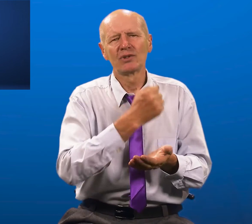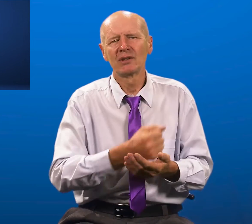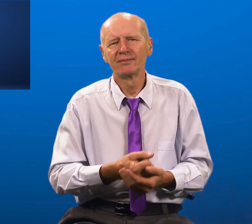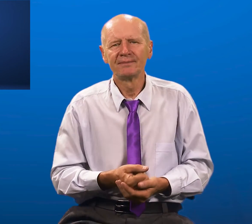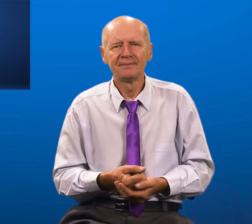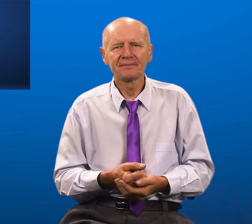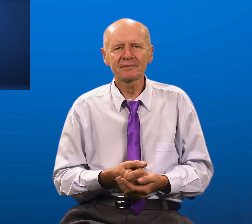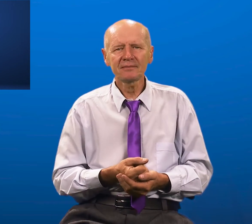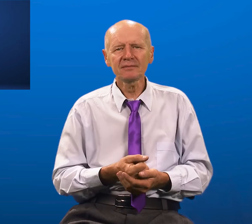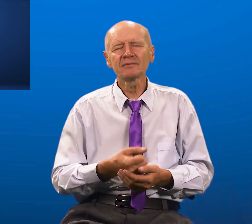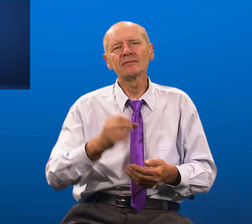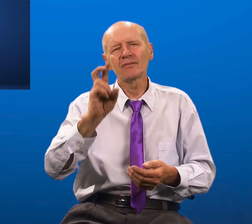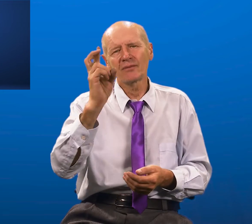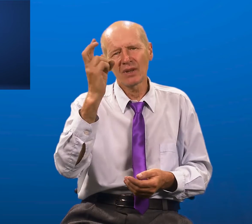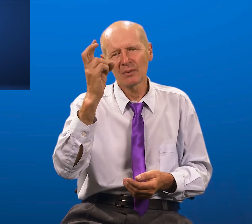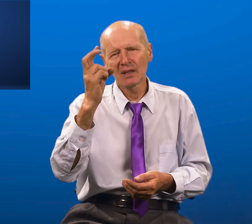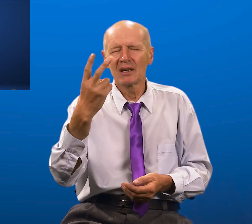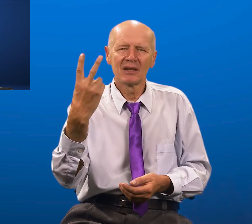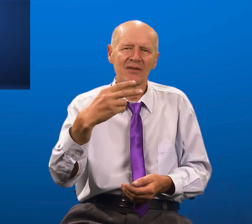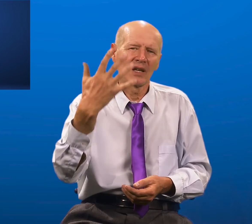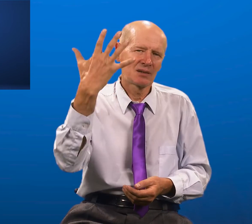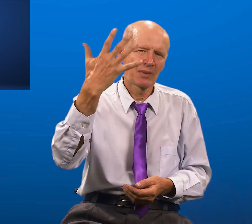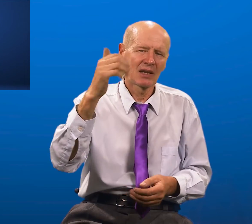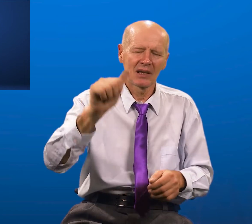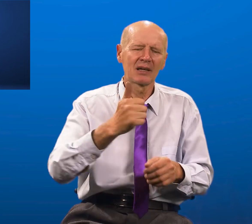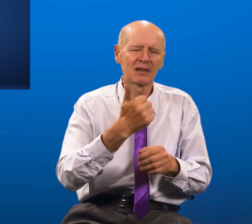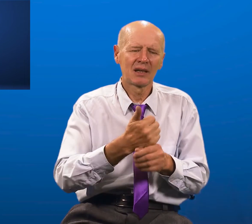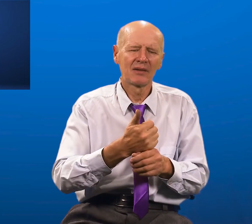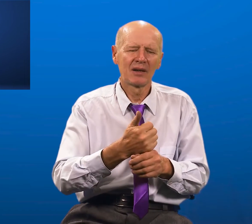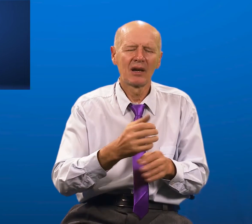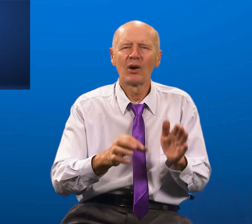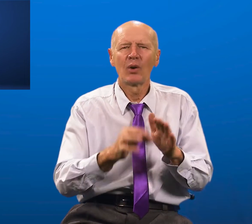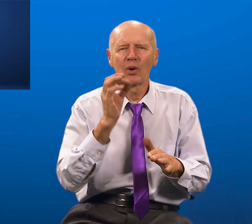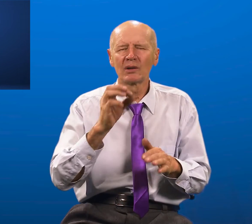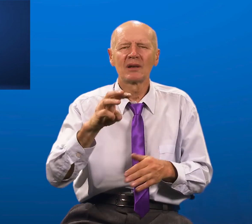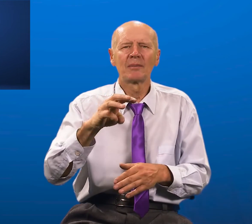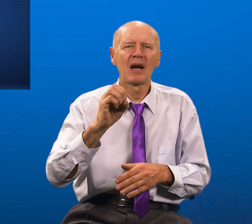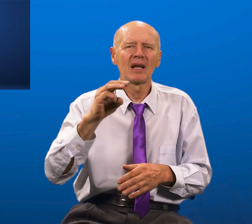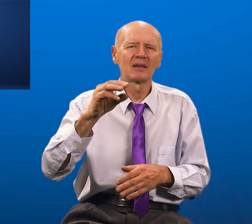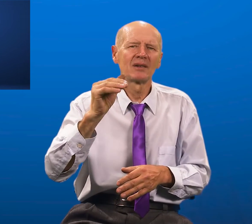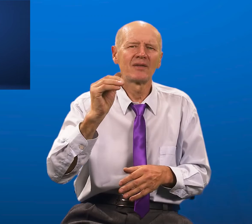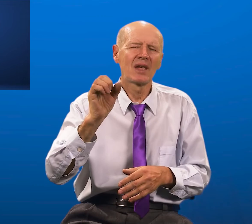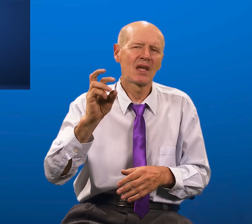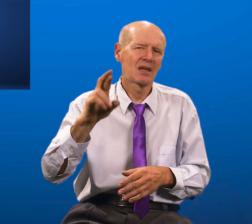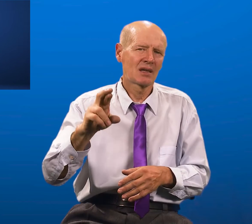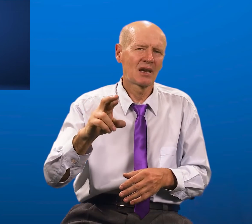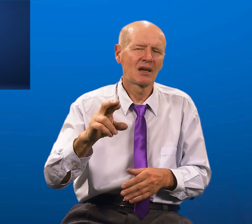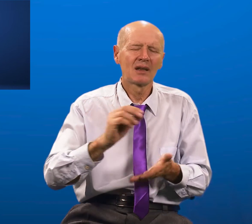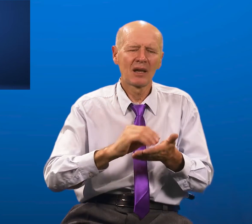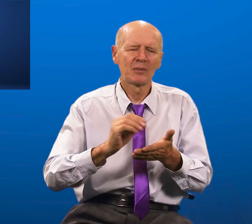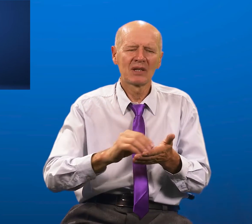спаслись. В Священном Писании, в 25 главе от Матфея, написаны